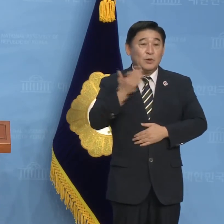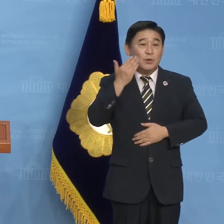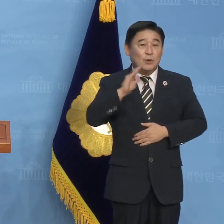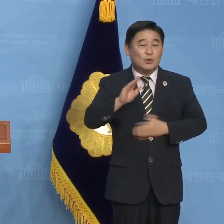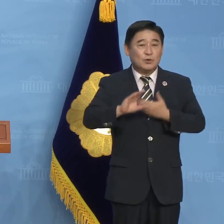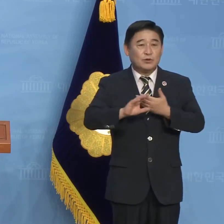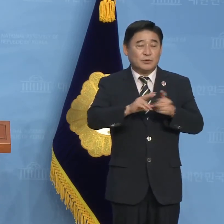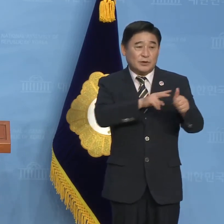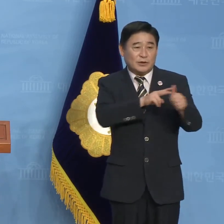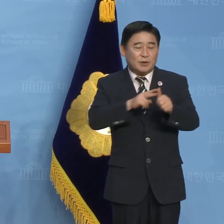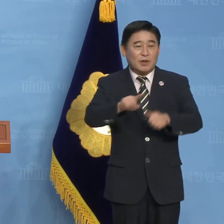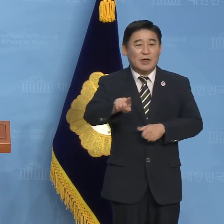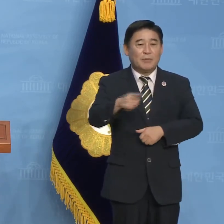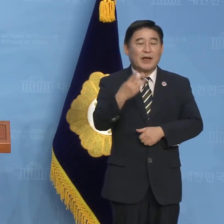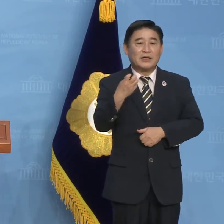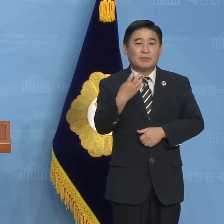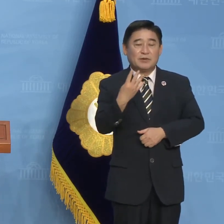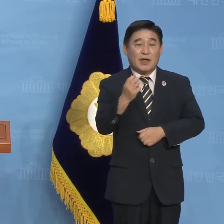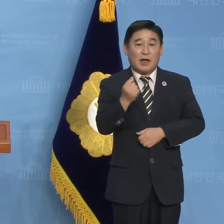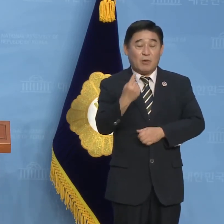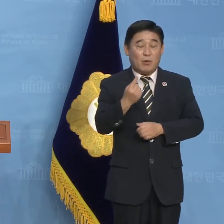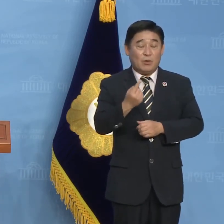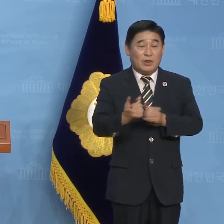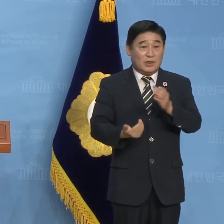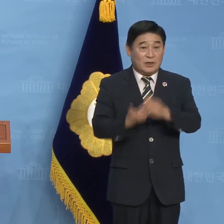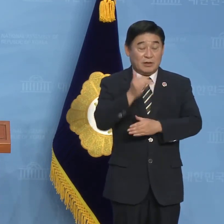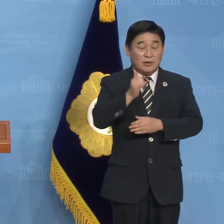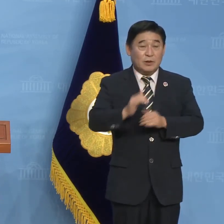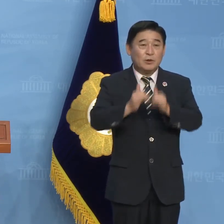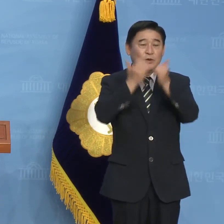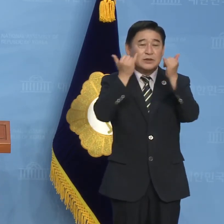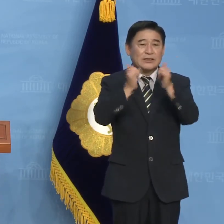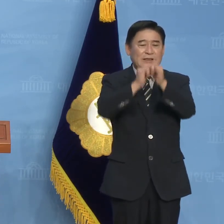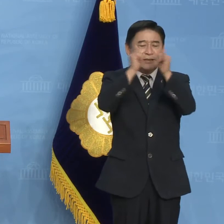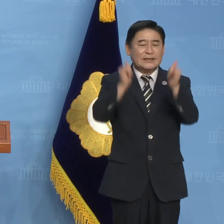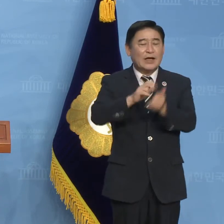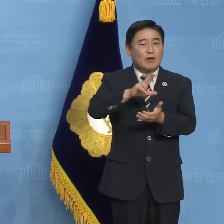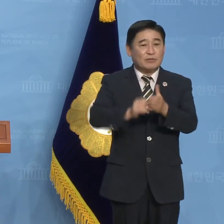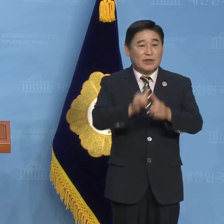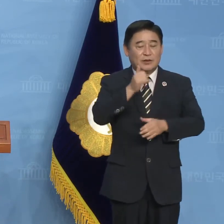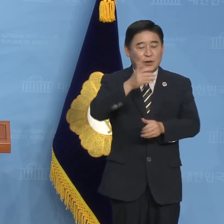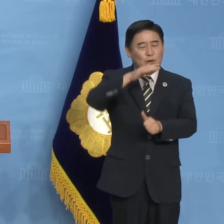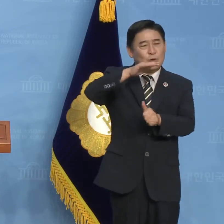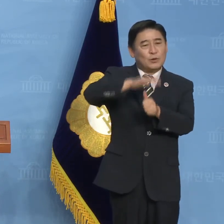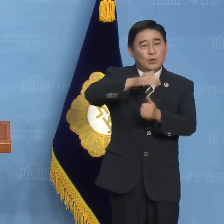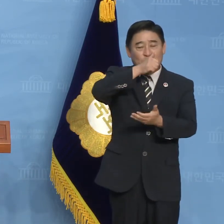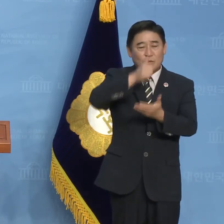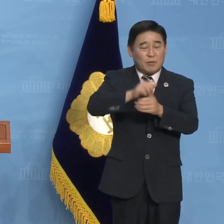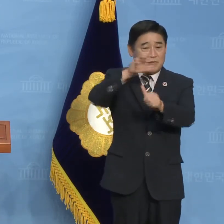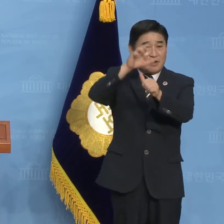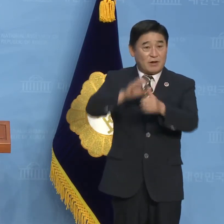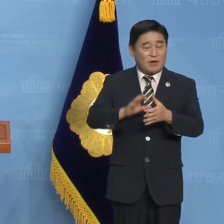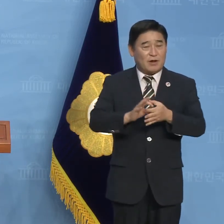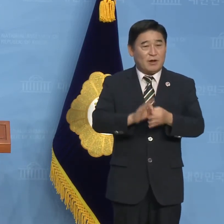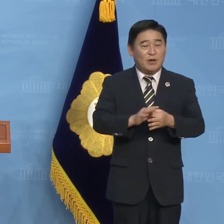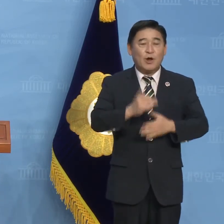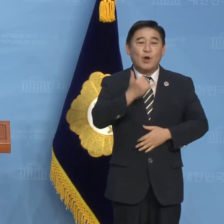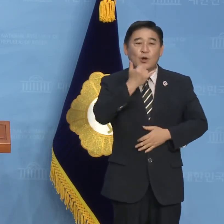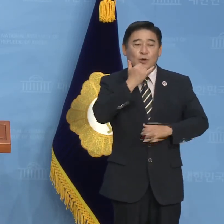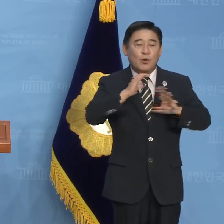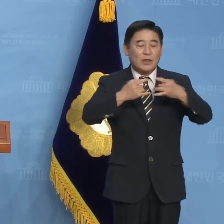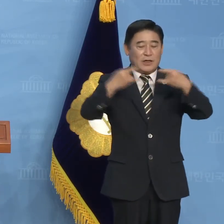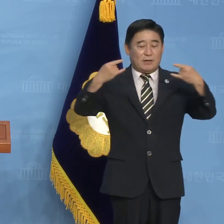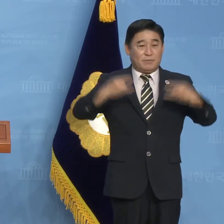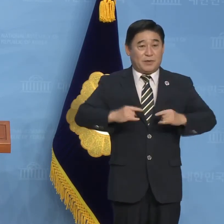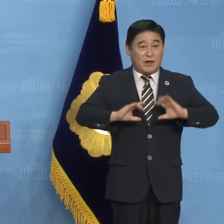입법 정보 제134호를 발간하는데요. 최근에 사회적으로 문제가 되고 있는 소년 범죄 처벌과 관련하여 독일,